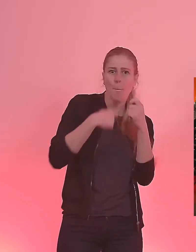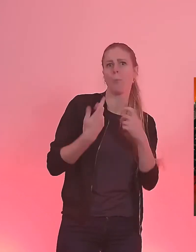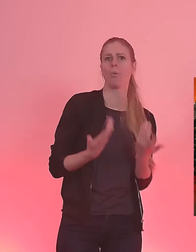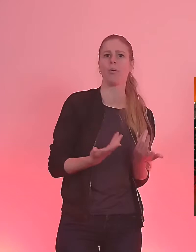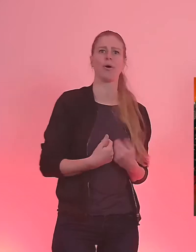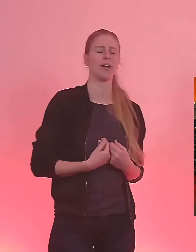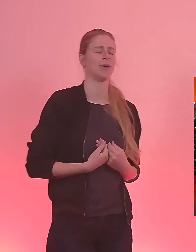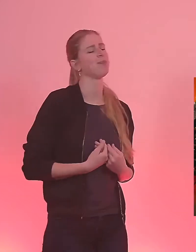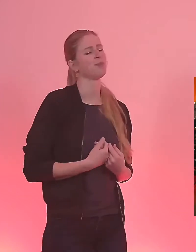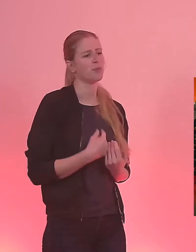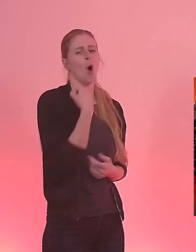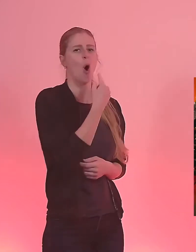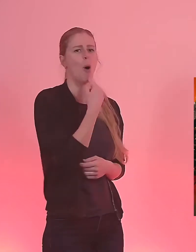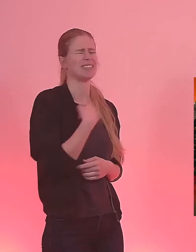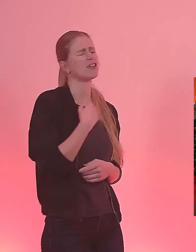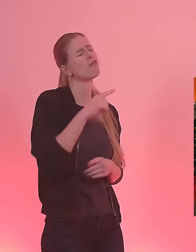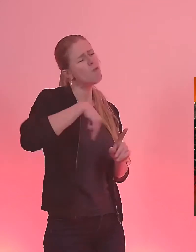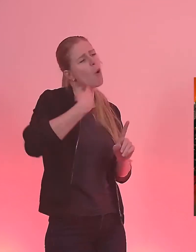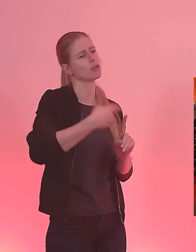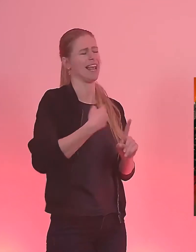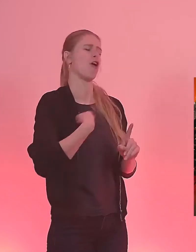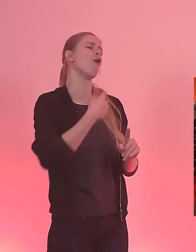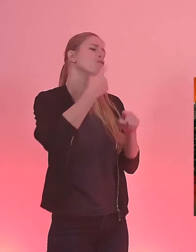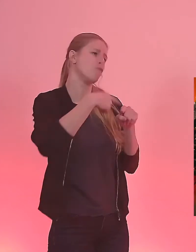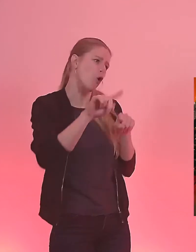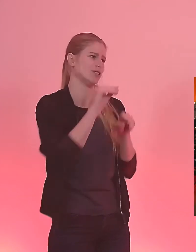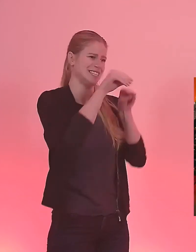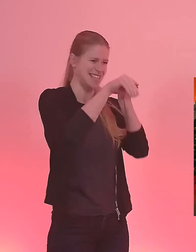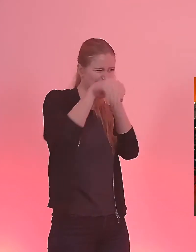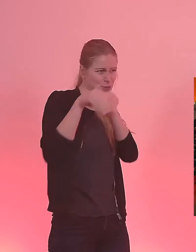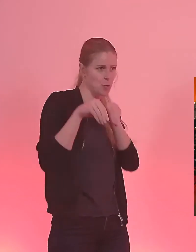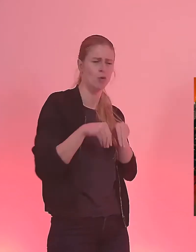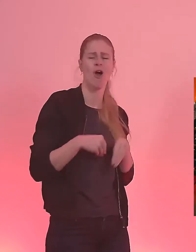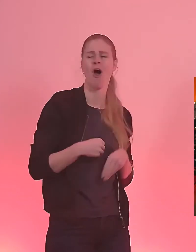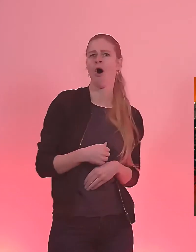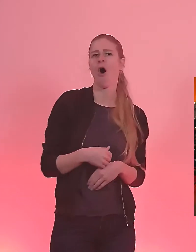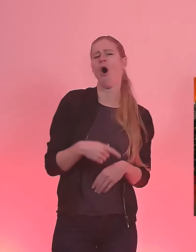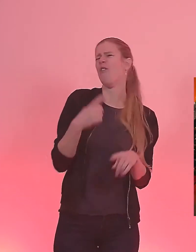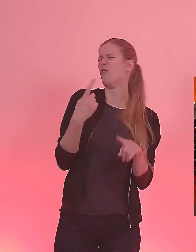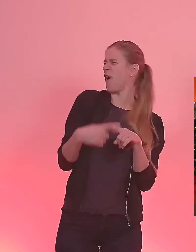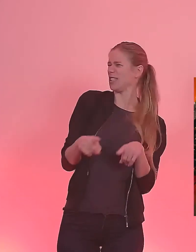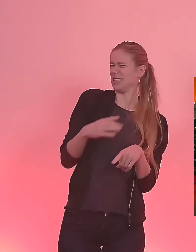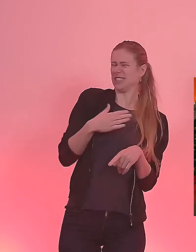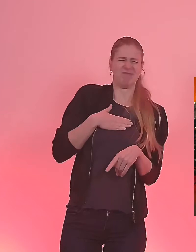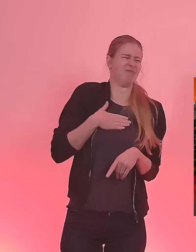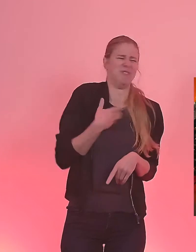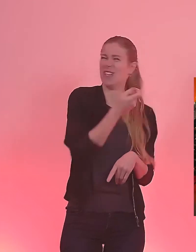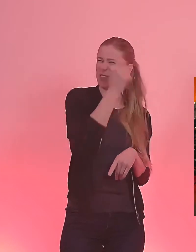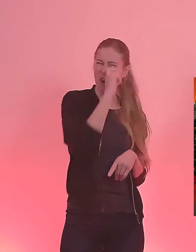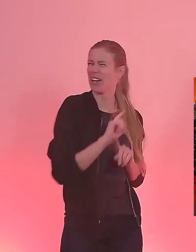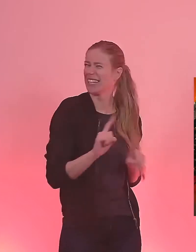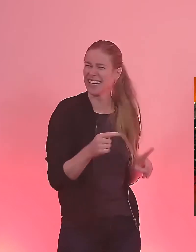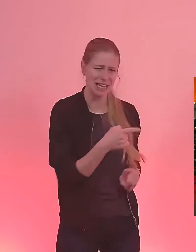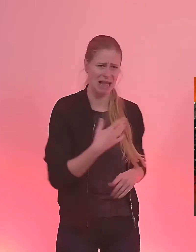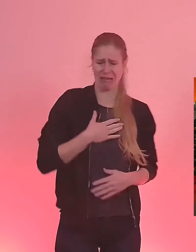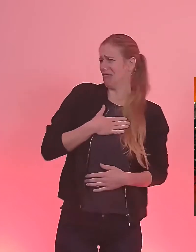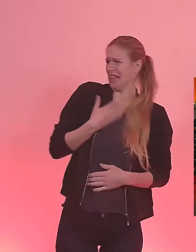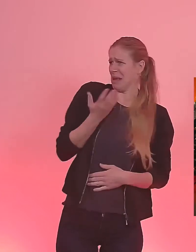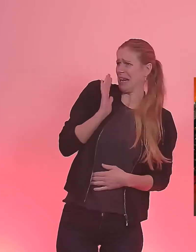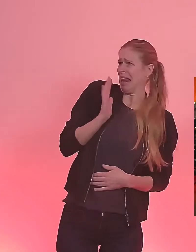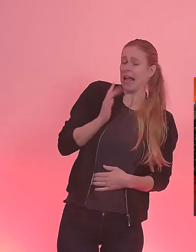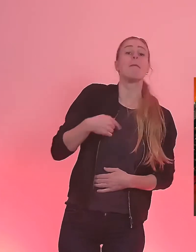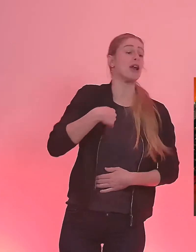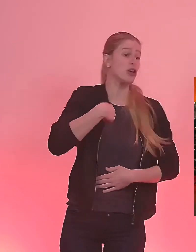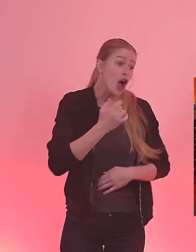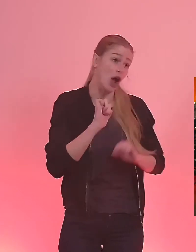er de volgende keer ook de worteltjes in doen. Worteltjes? Die lust Olly niet. Nee, vind ik helemaal niet lekker. Nee. Dan blijven er wel